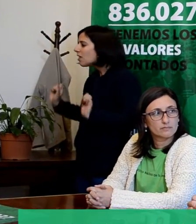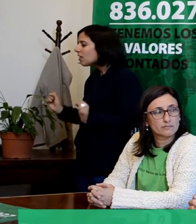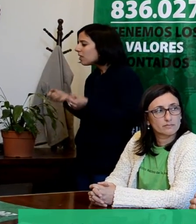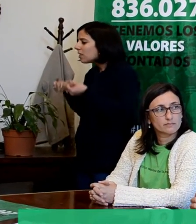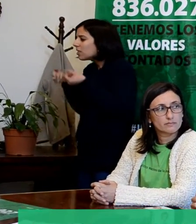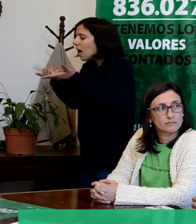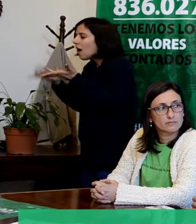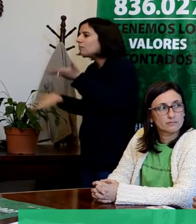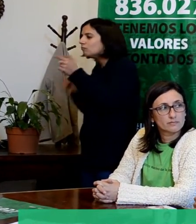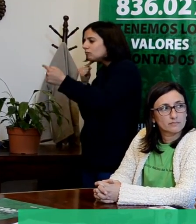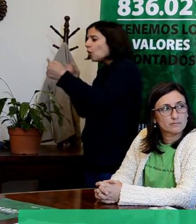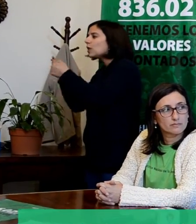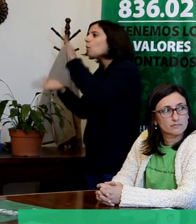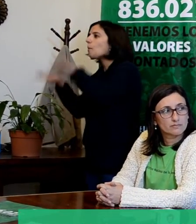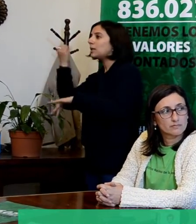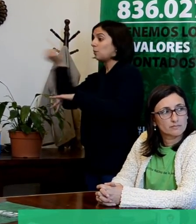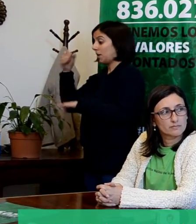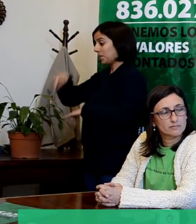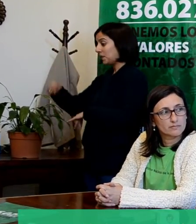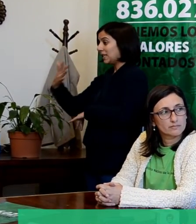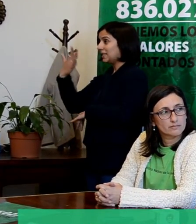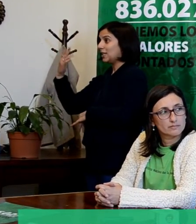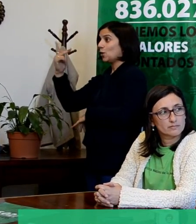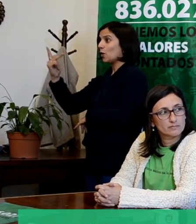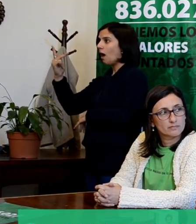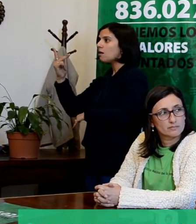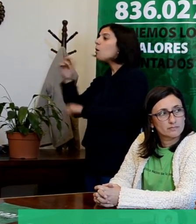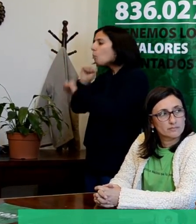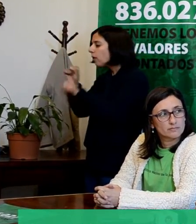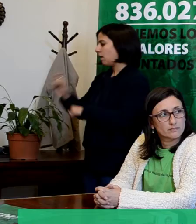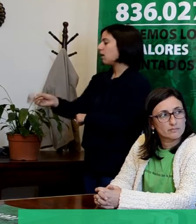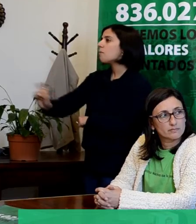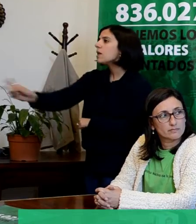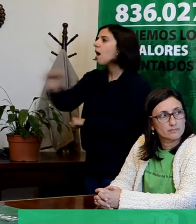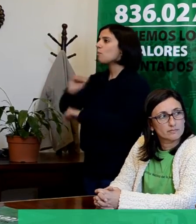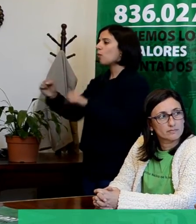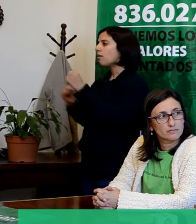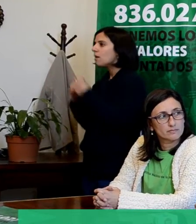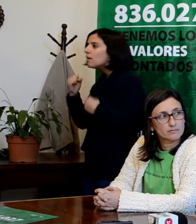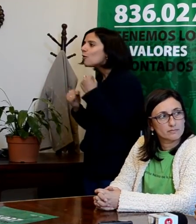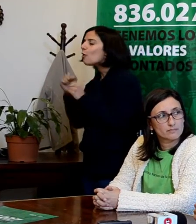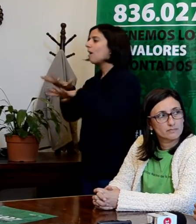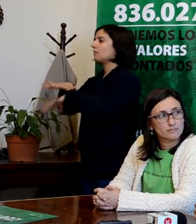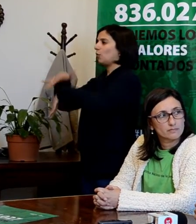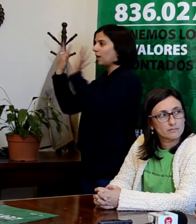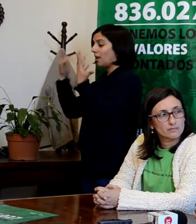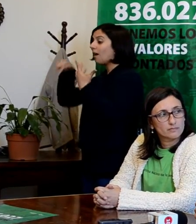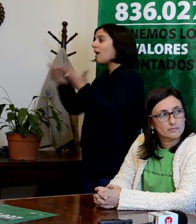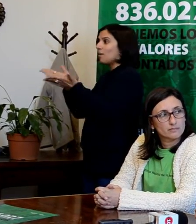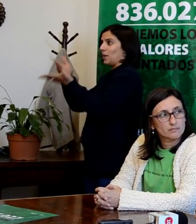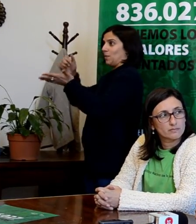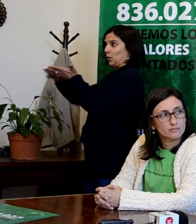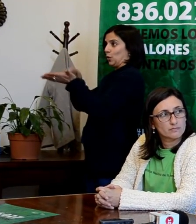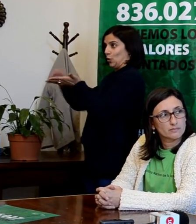a esta correcaminata sea un momento de encuentro de los jóvenes, en este caso de los jóvenes de